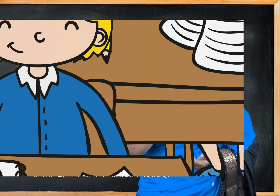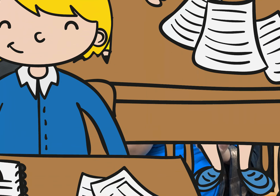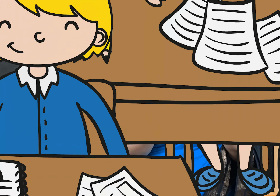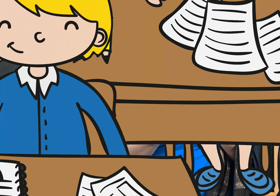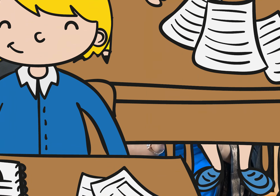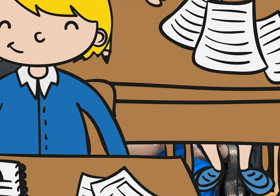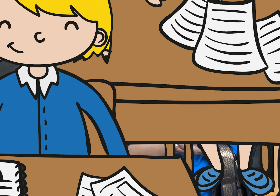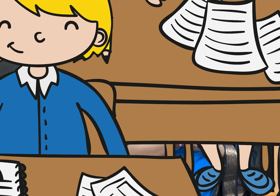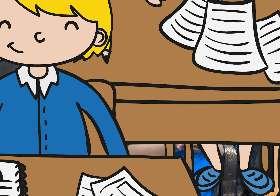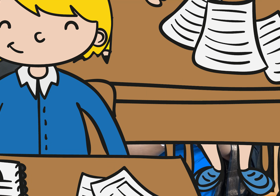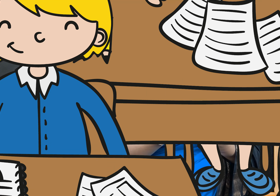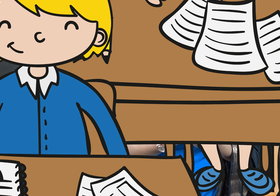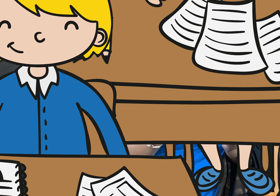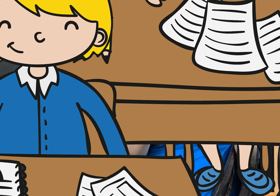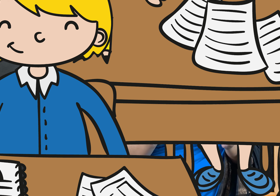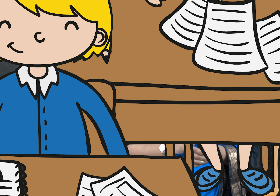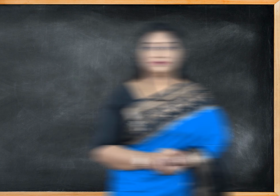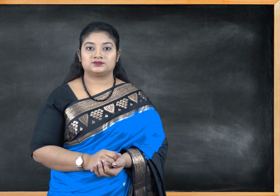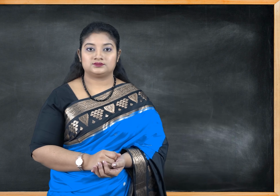আমার জমির দলিল হারিয়ে গিয়েছে।